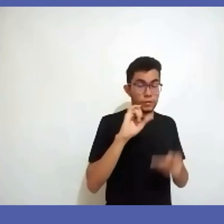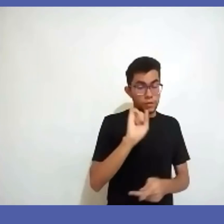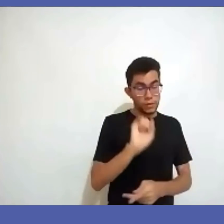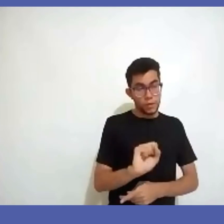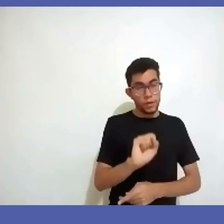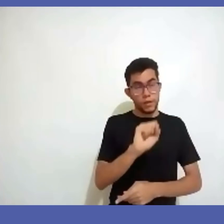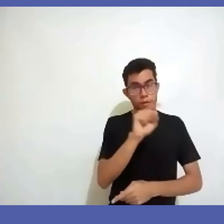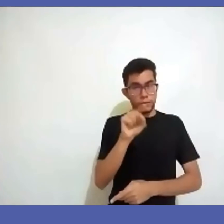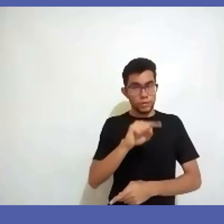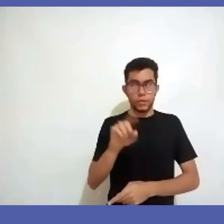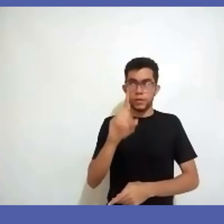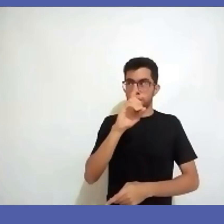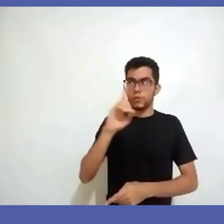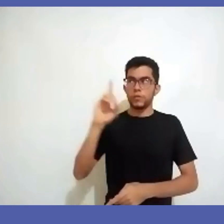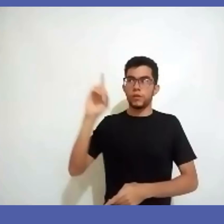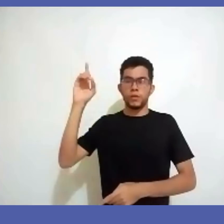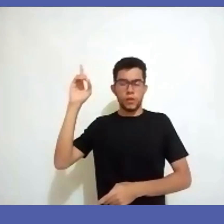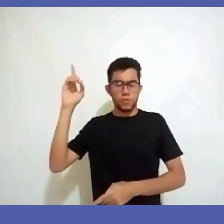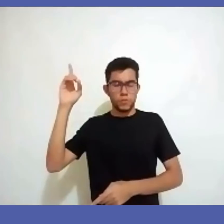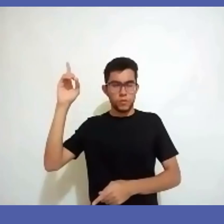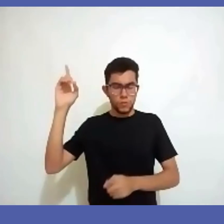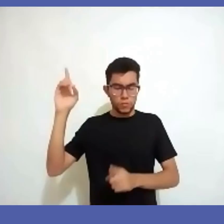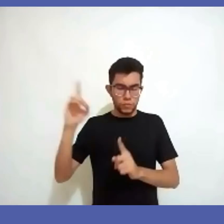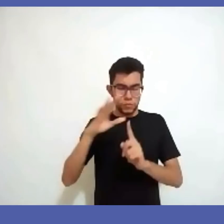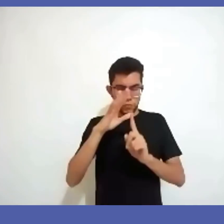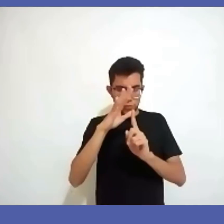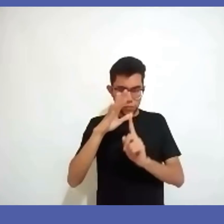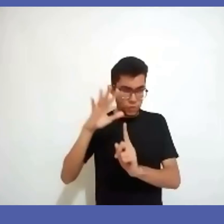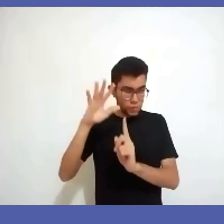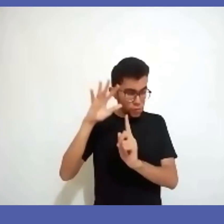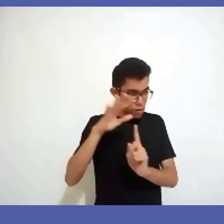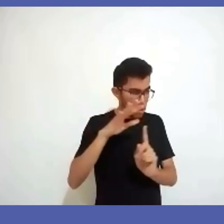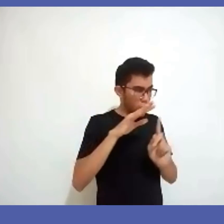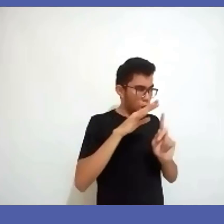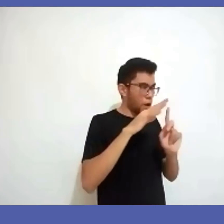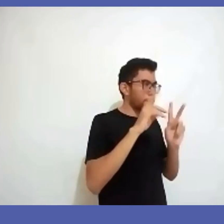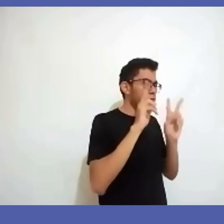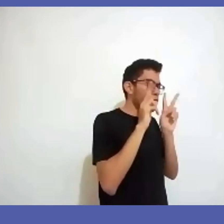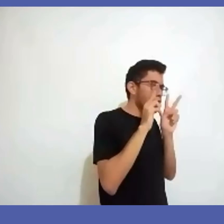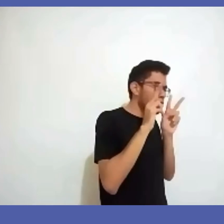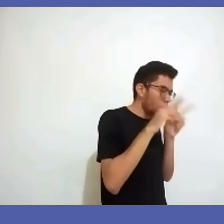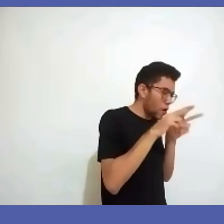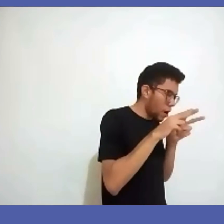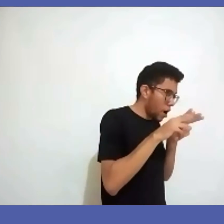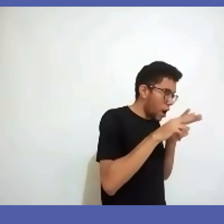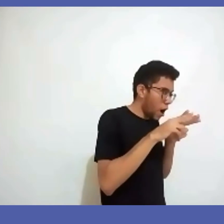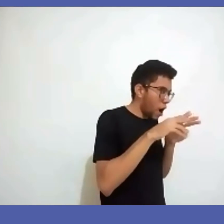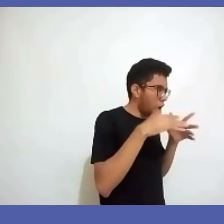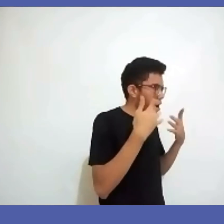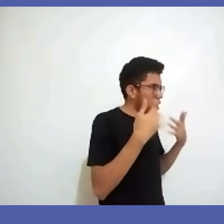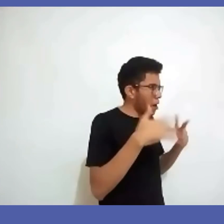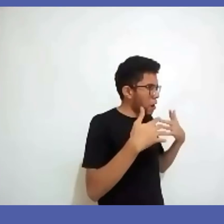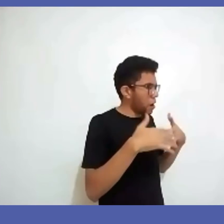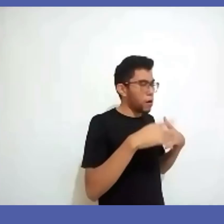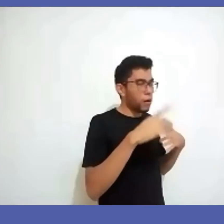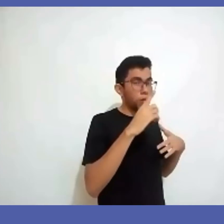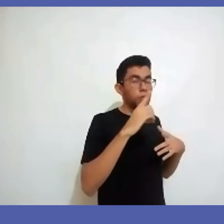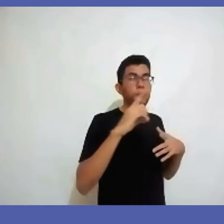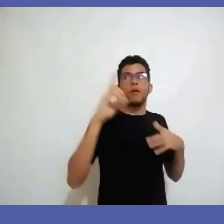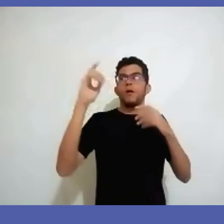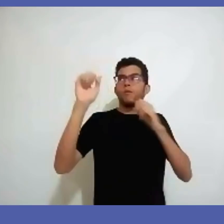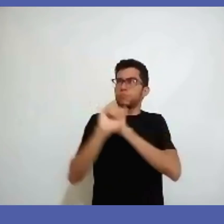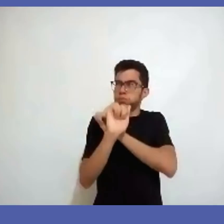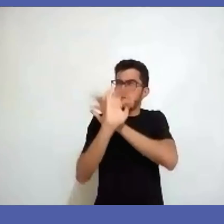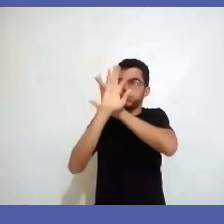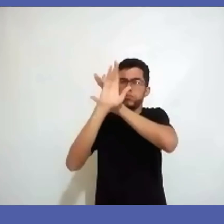em exílio babilônico, ele viu essa visão. Ele viu o que? A glória de Deus se